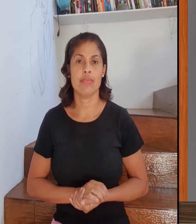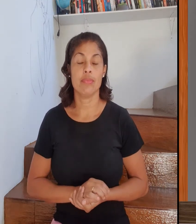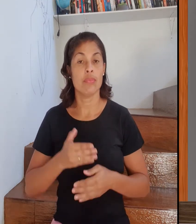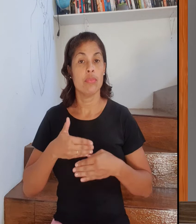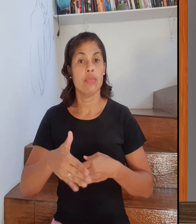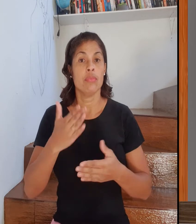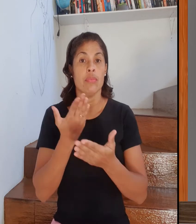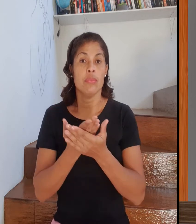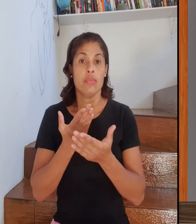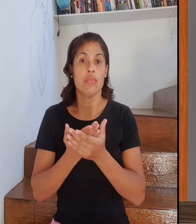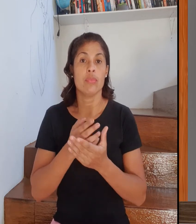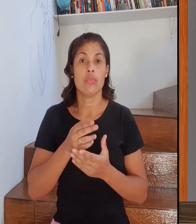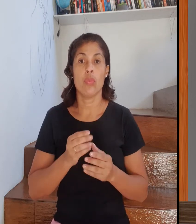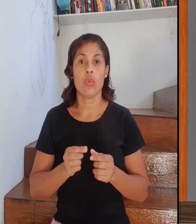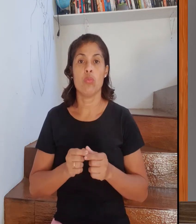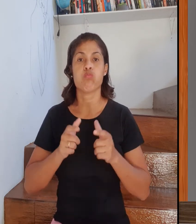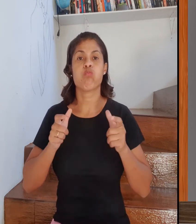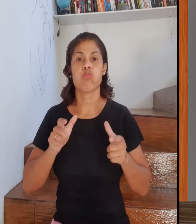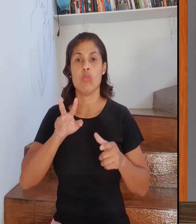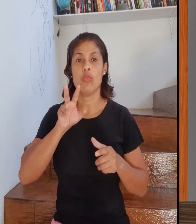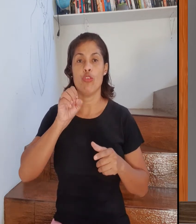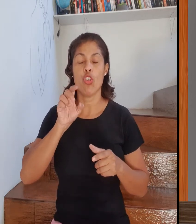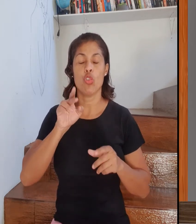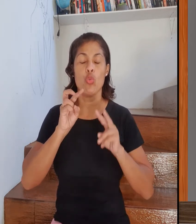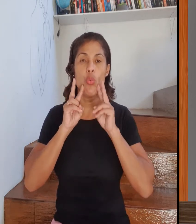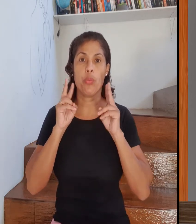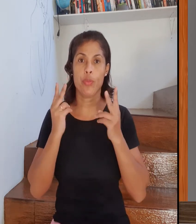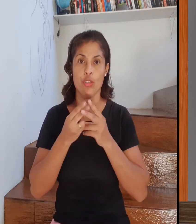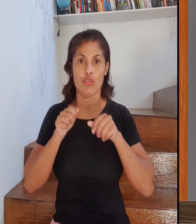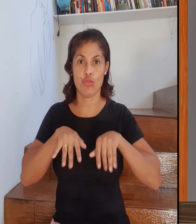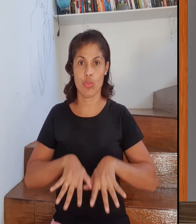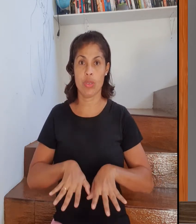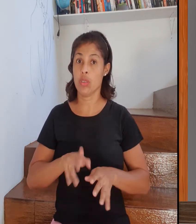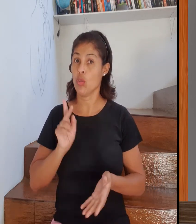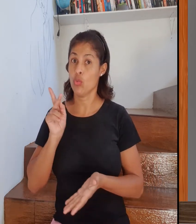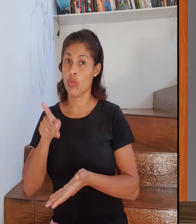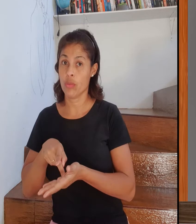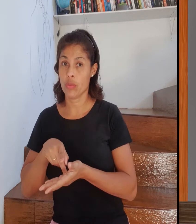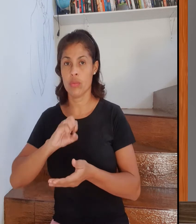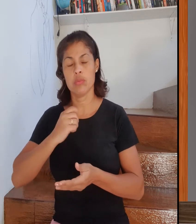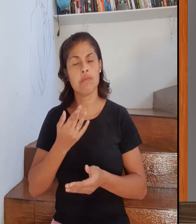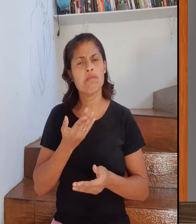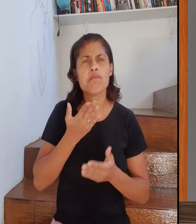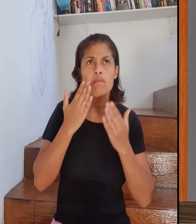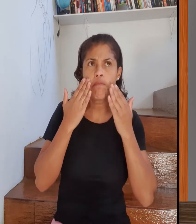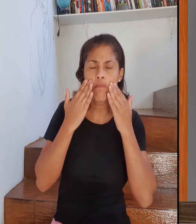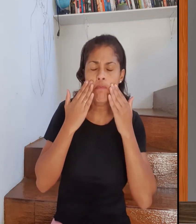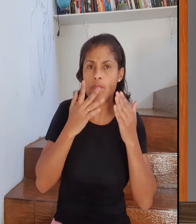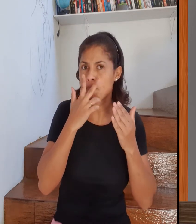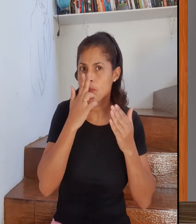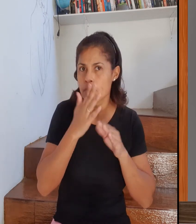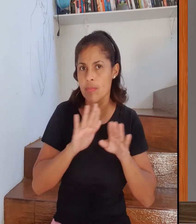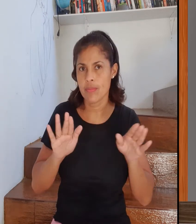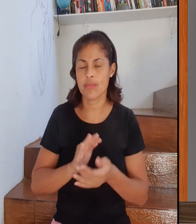Vamos estudar agora o volume de distribuição, que pode ser o volume real ou um volume aparente. Vamos